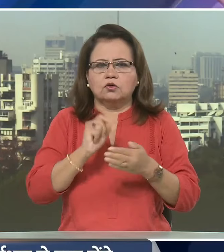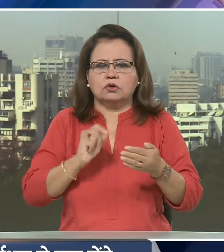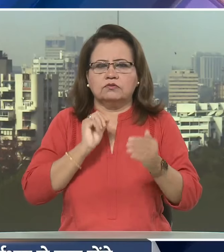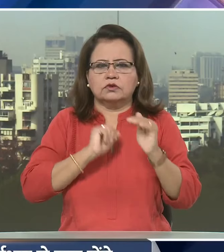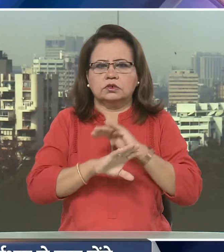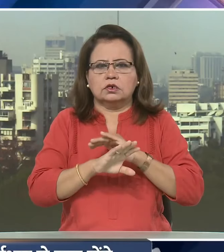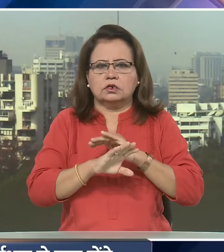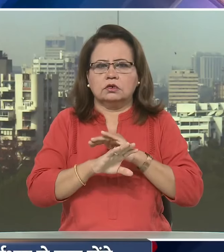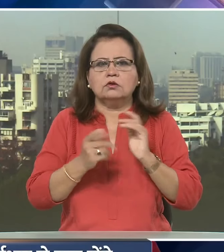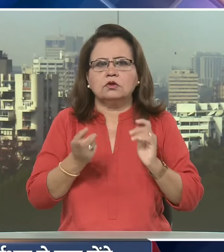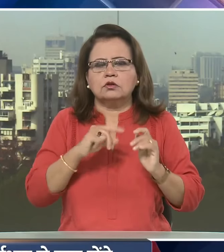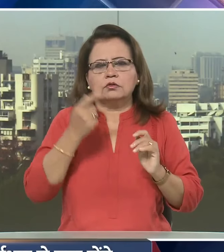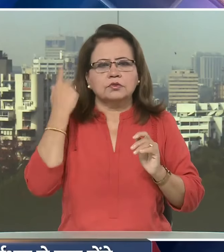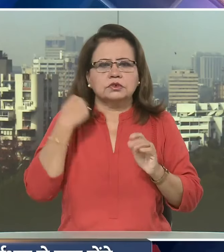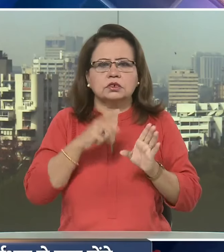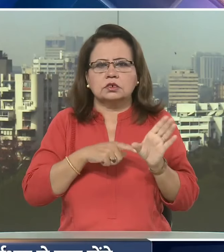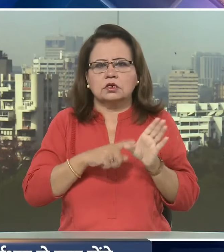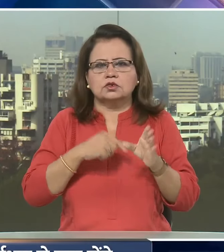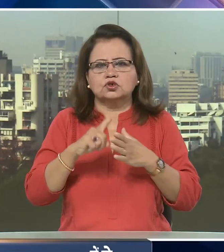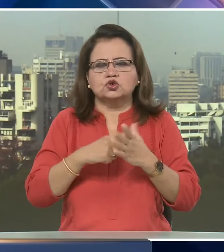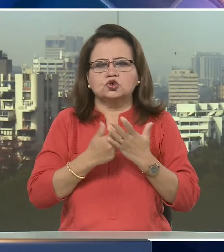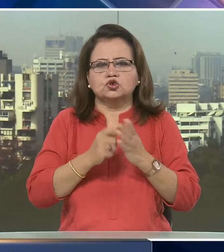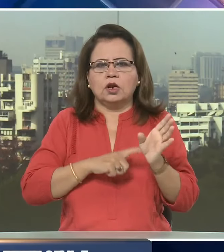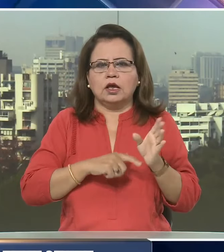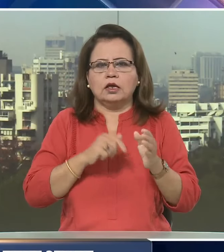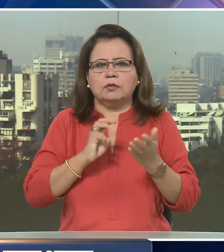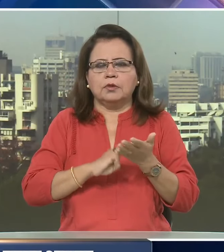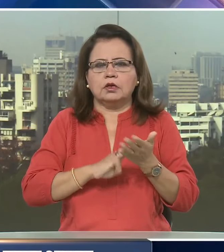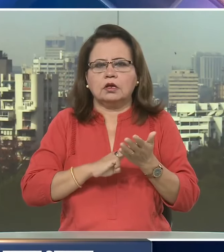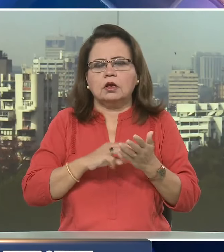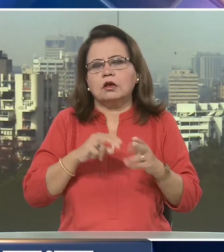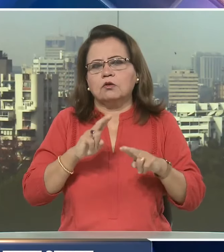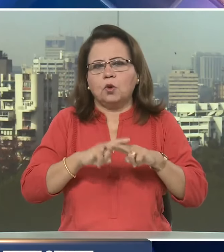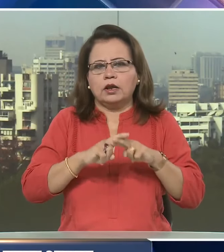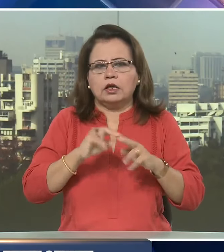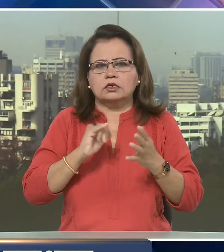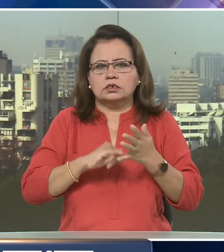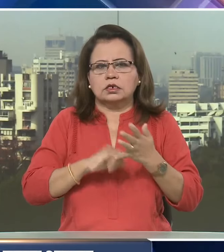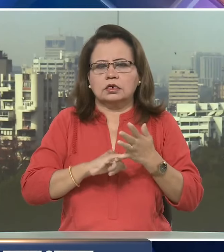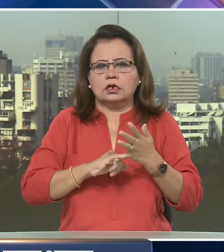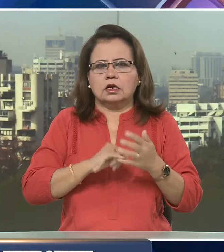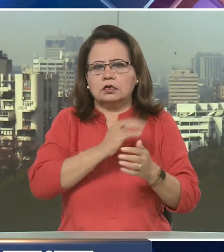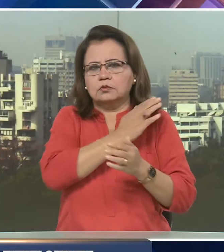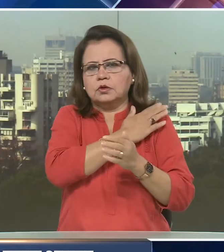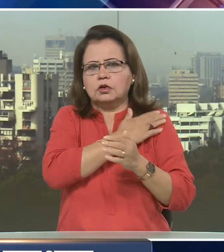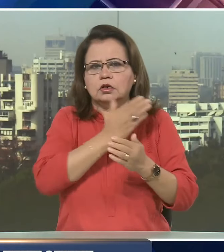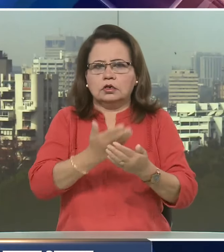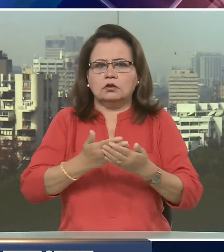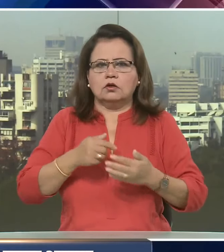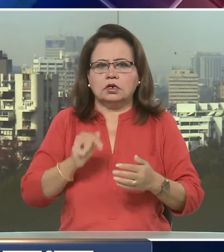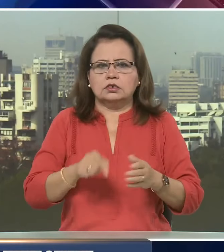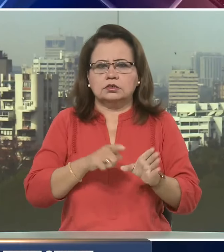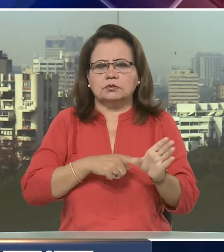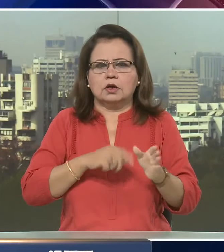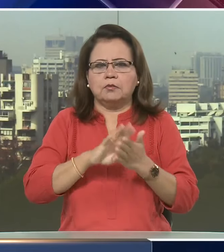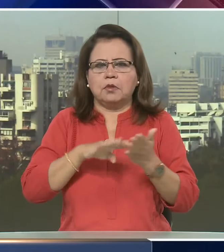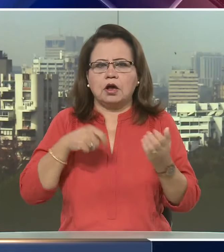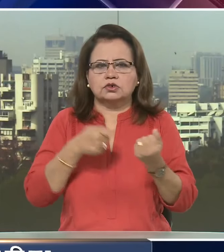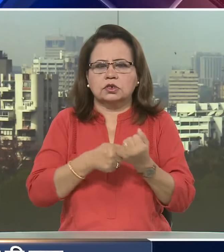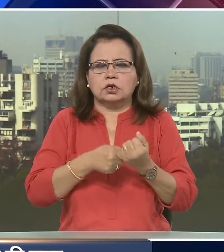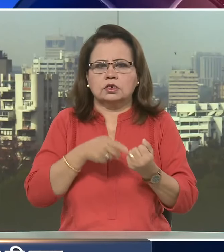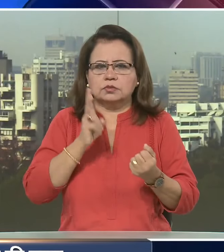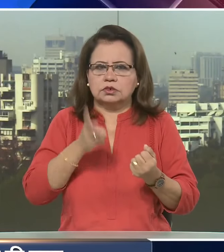नोटिफिकेशन जारी किया। उन्होंने पिछले साल जुलाई महीने में वित्त सचिव का कार्यभार संभाला था और इस साल मार्च तक